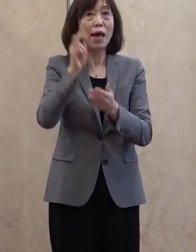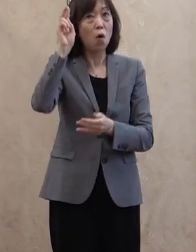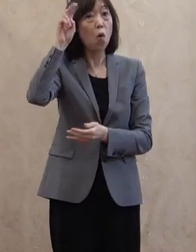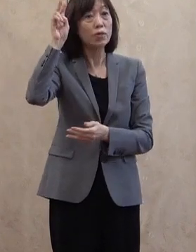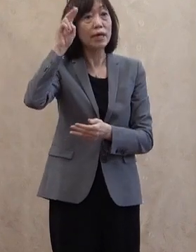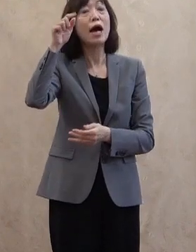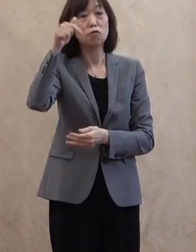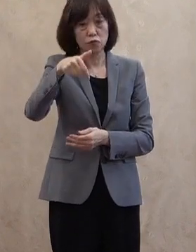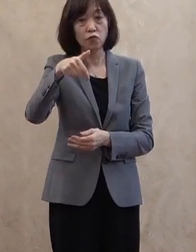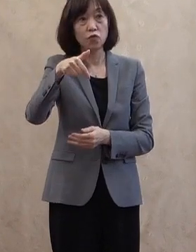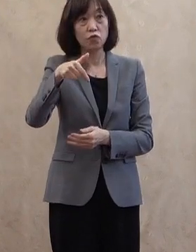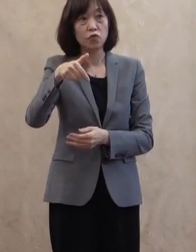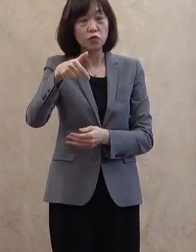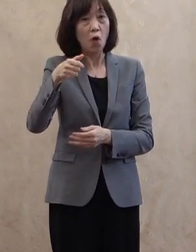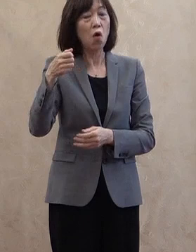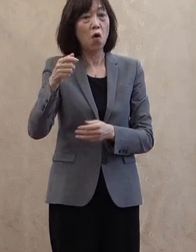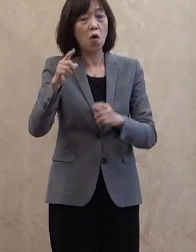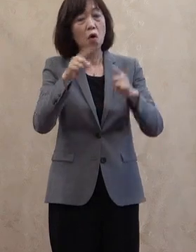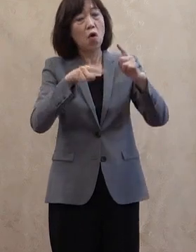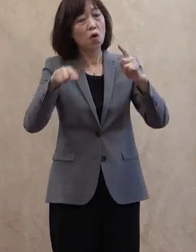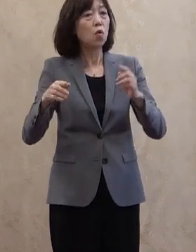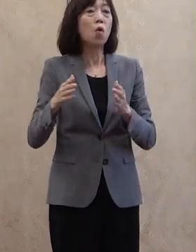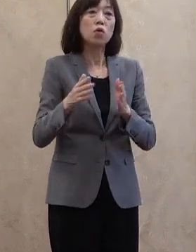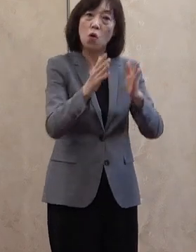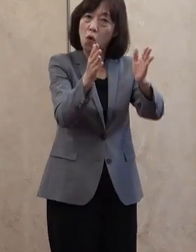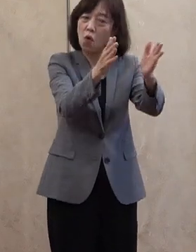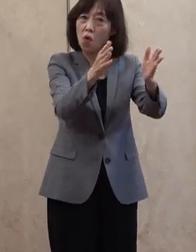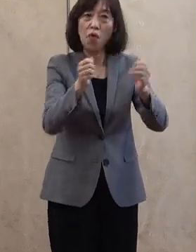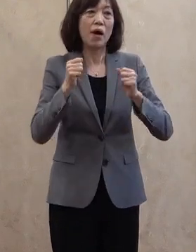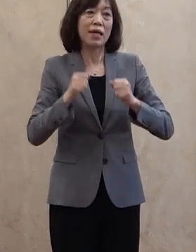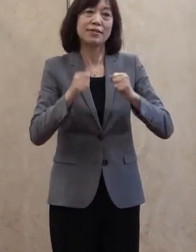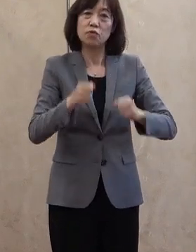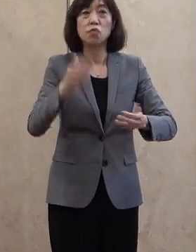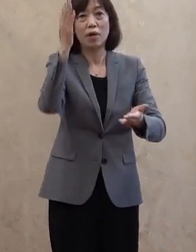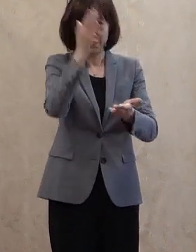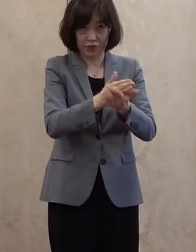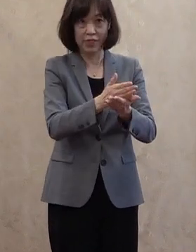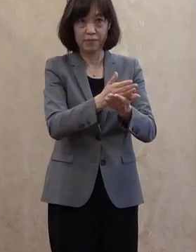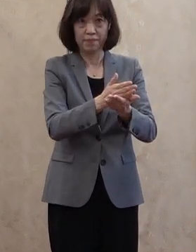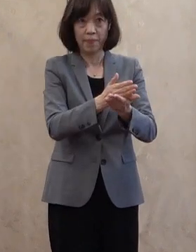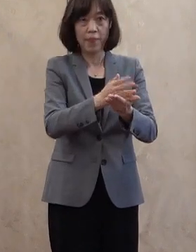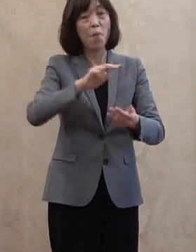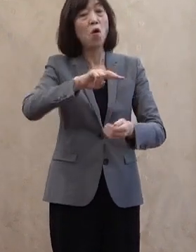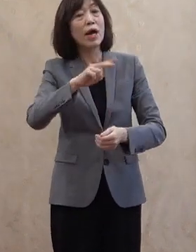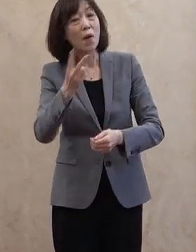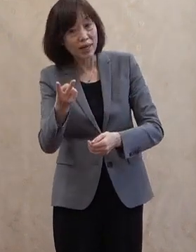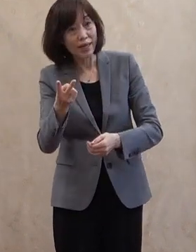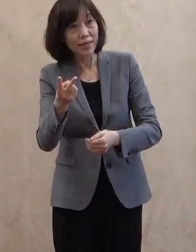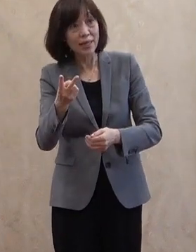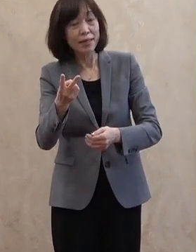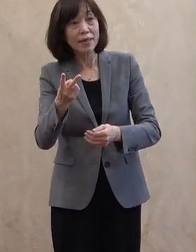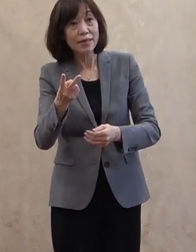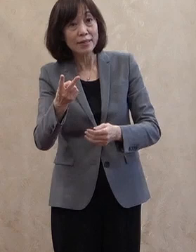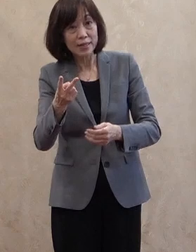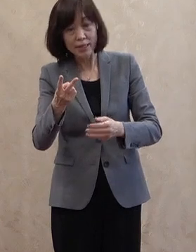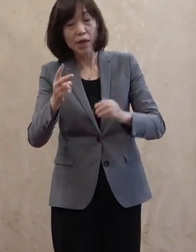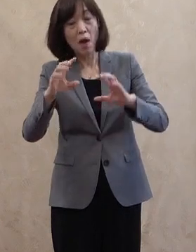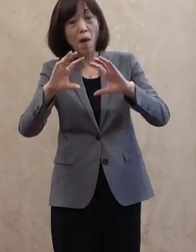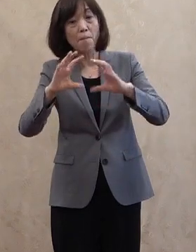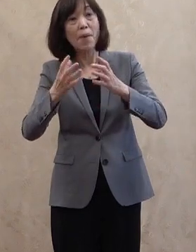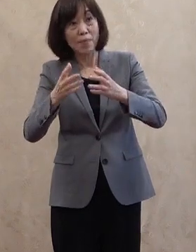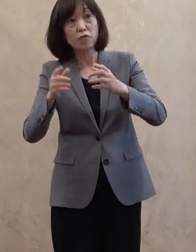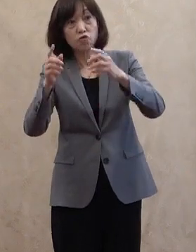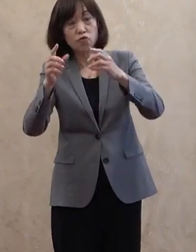府の聖火公道を走る聖火リレーは全て中止にすると、その代替措置として万博記念公園を締め切って、